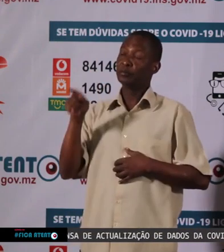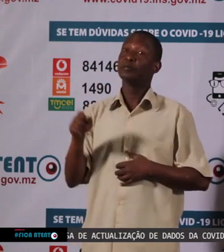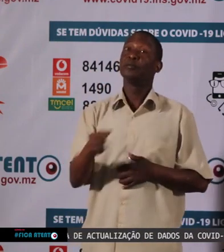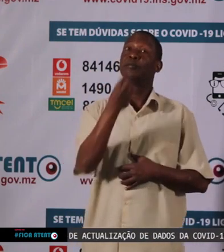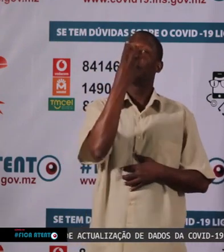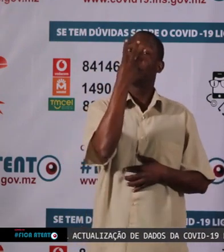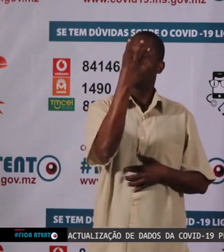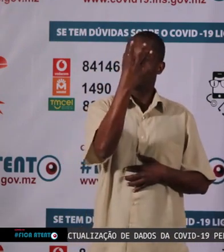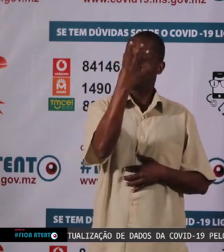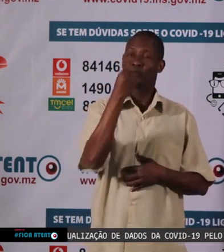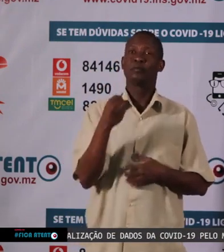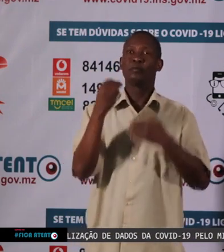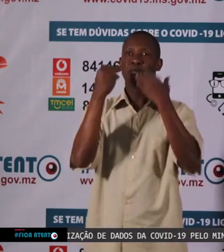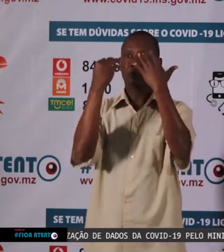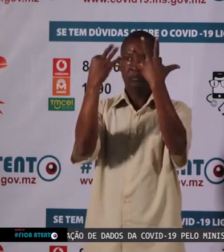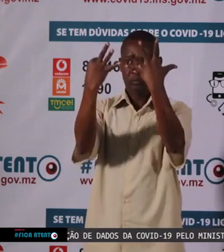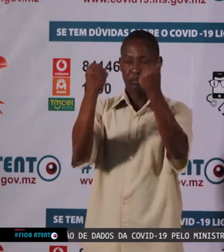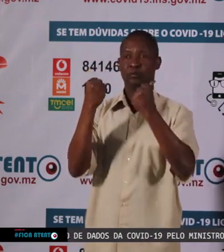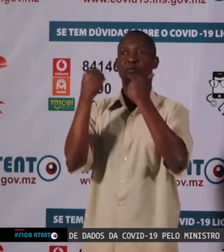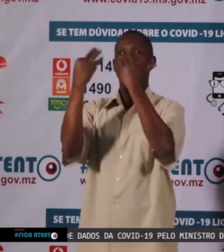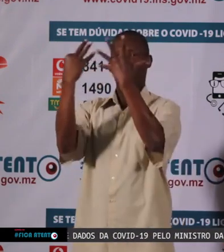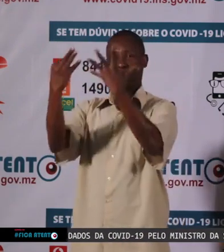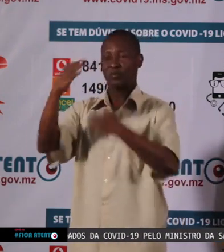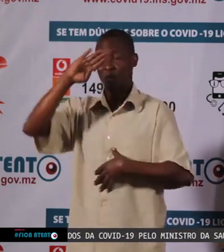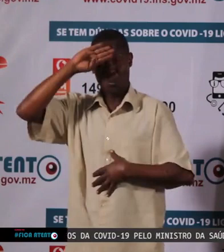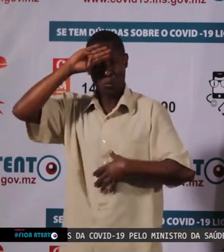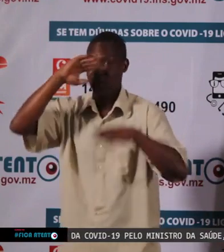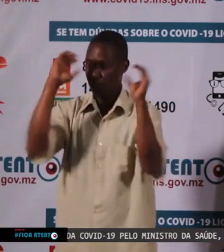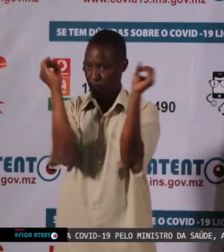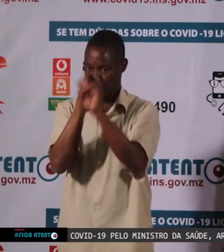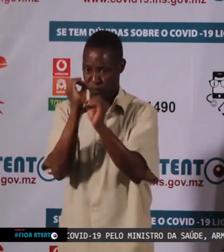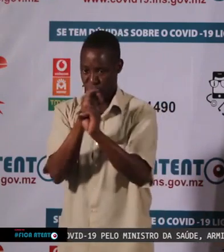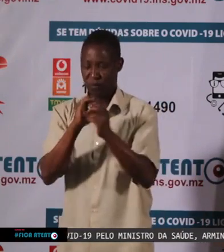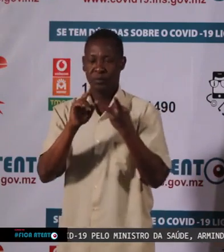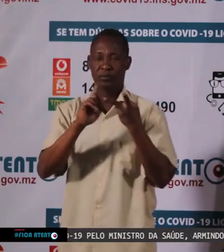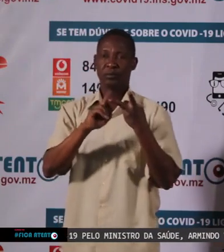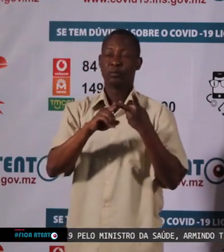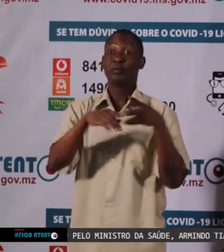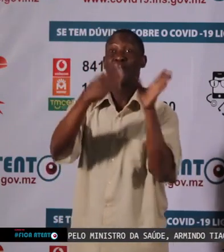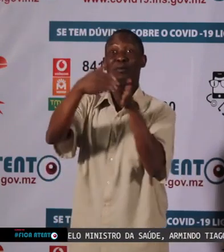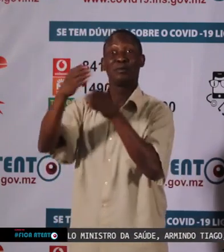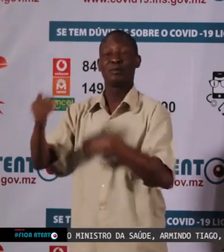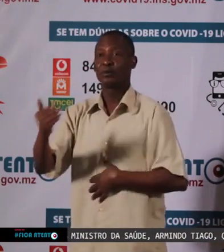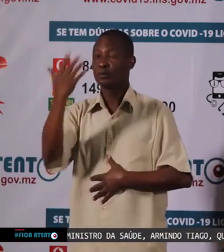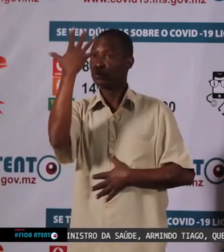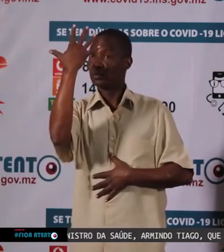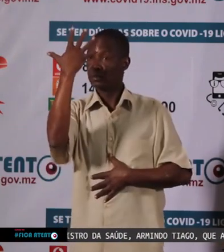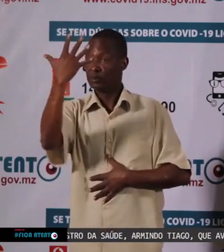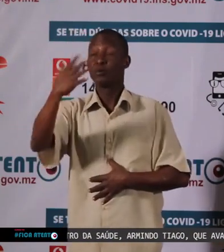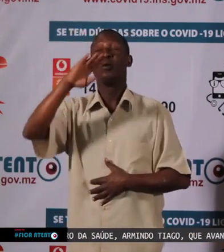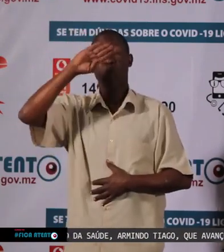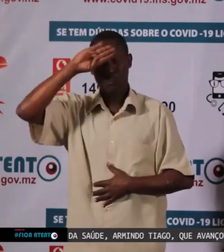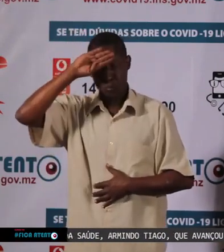388 revelaram-se negativos e 5 deram resultado positivo para a doença de Covid-19.